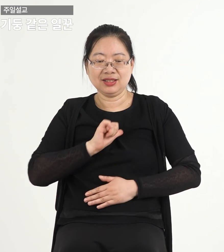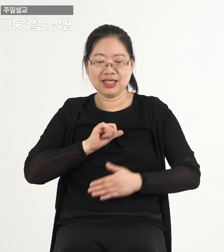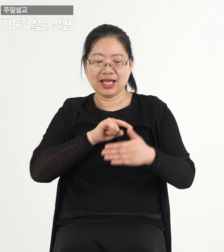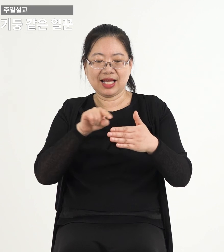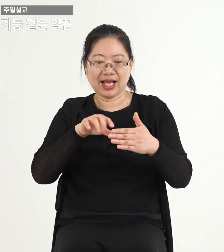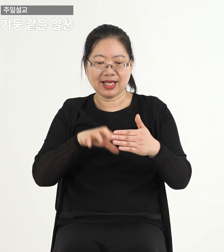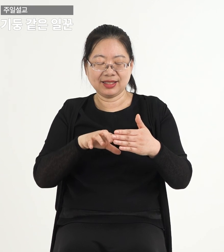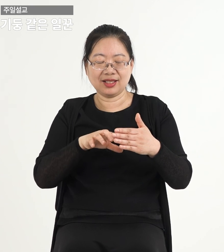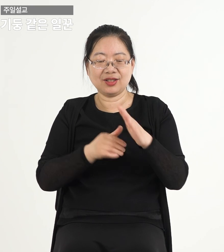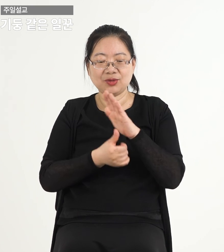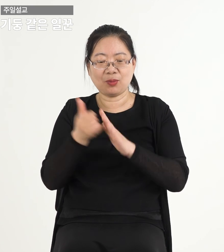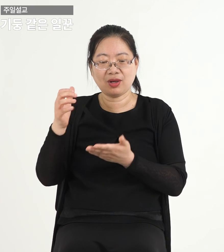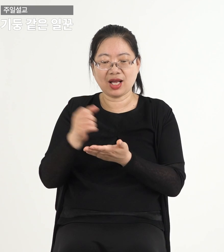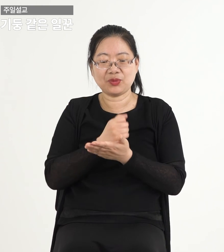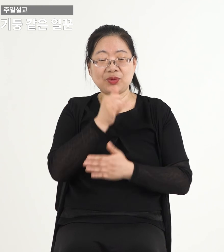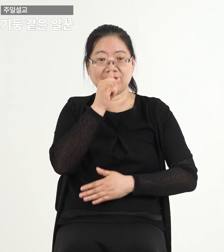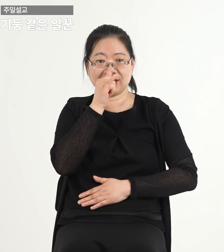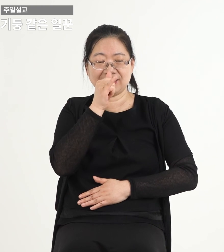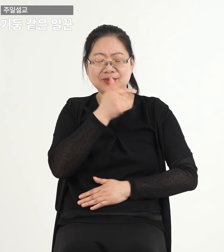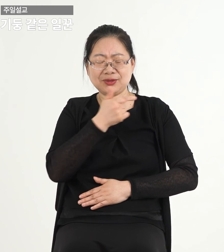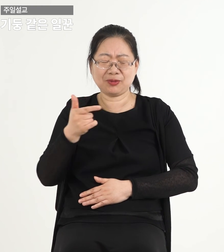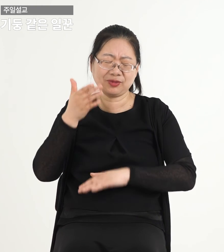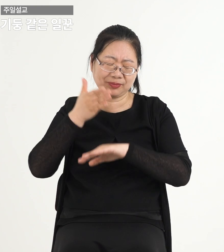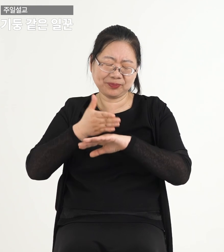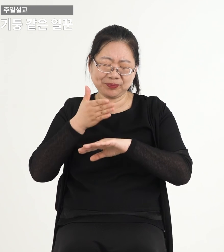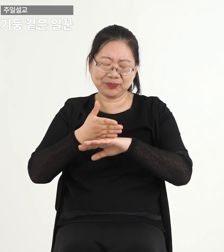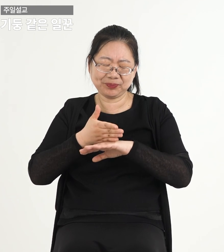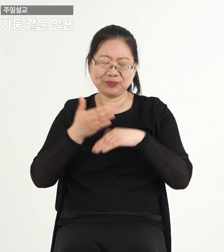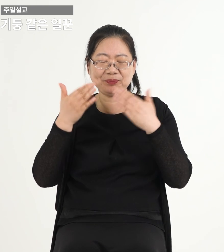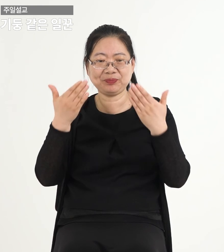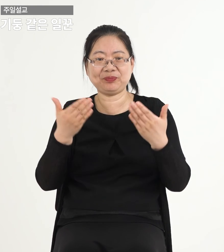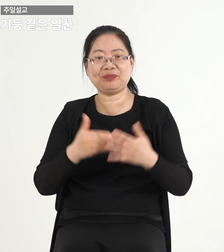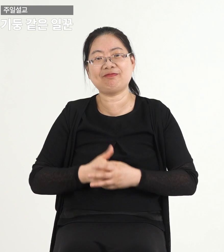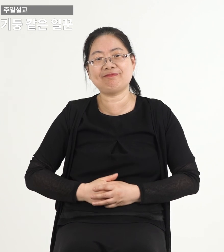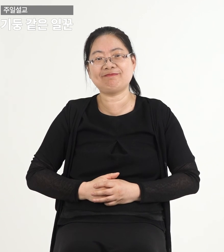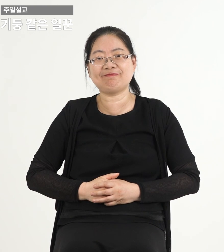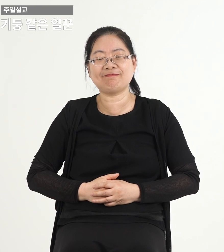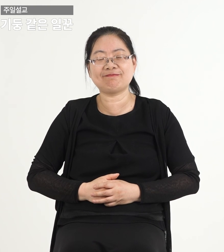묶여 있음을 너무나 감사합니다.